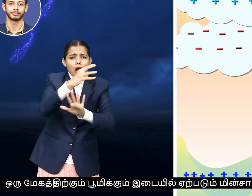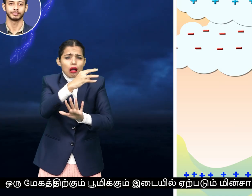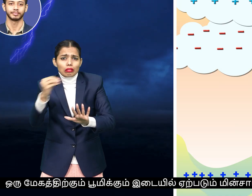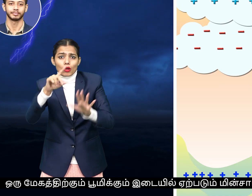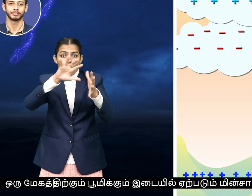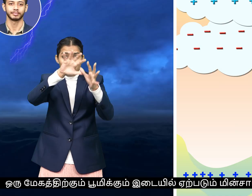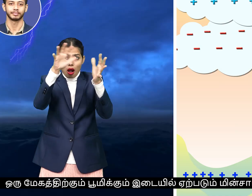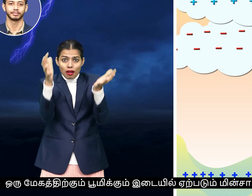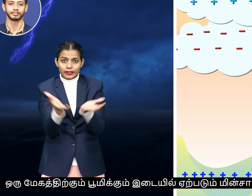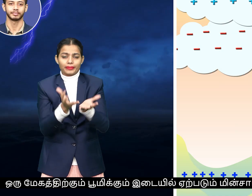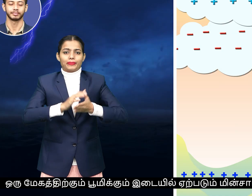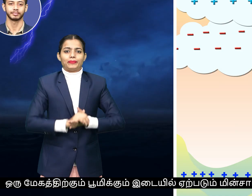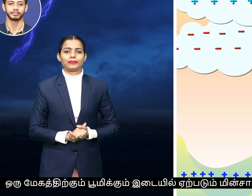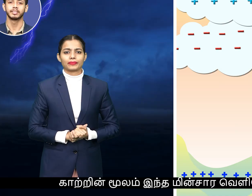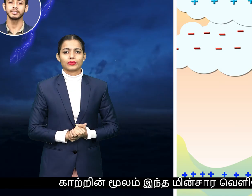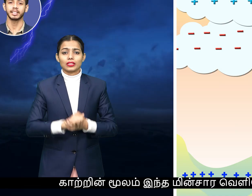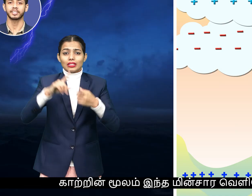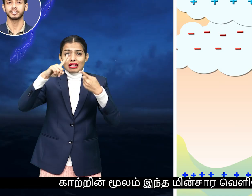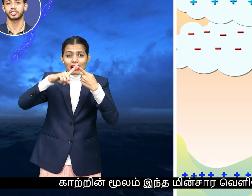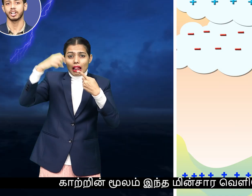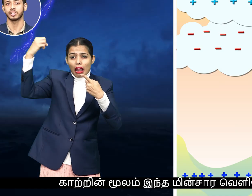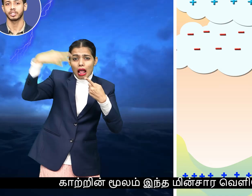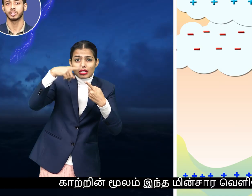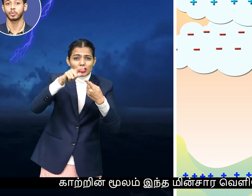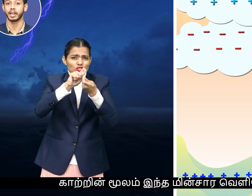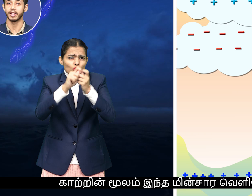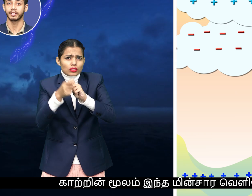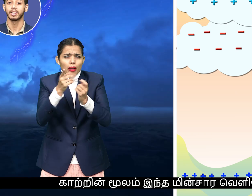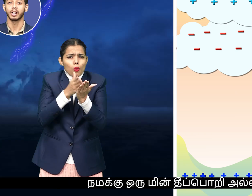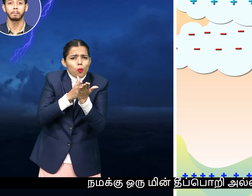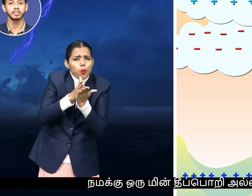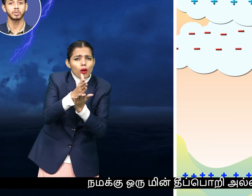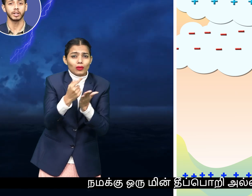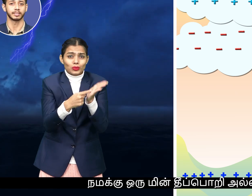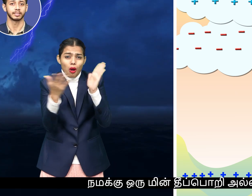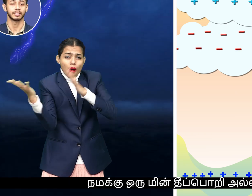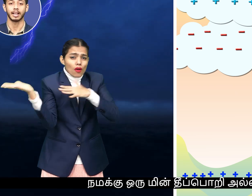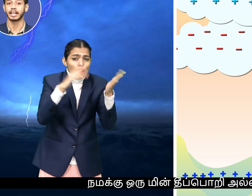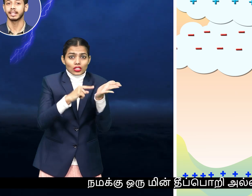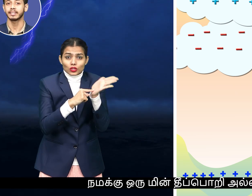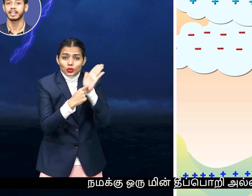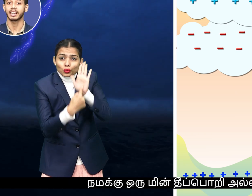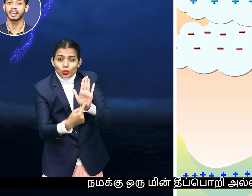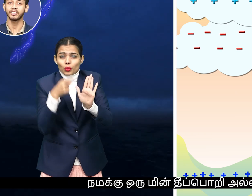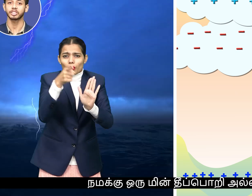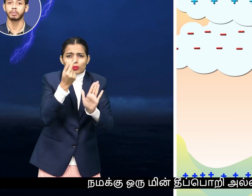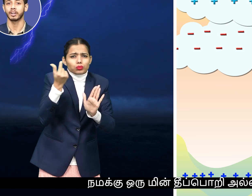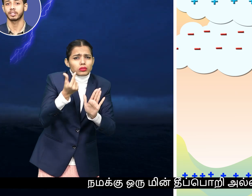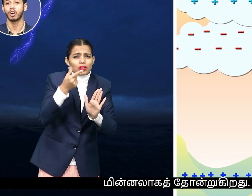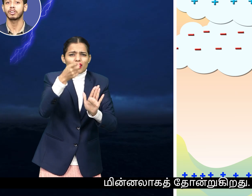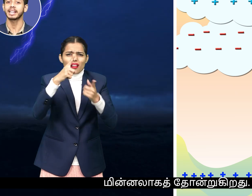மின்சார வெளியேற்றமாகும். காற்றின் மூலம் இந்த மின்சார வெளியேற்றம் நமக்கு ஒரு மின் தீப்பொறி